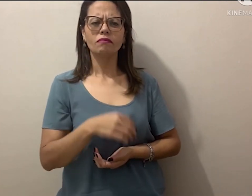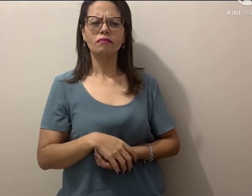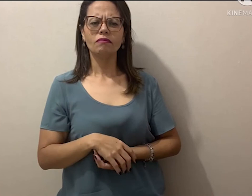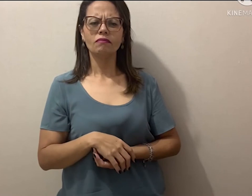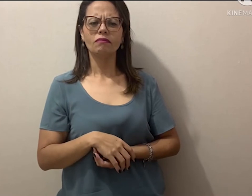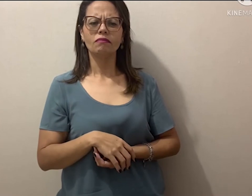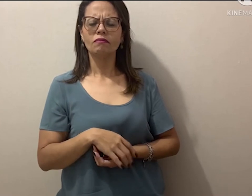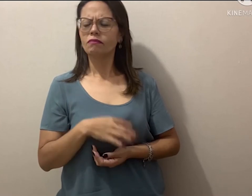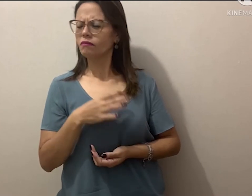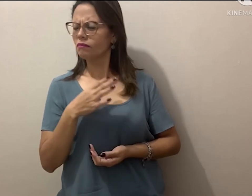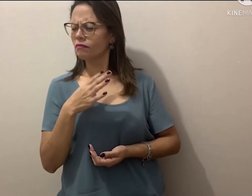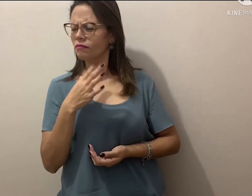Terceiro,